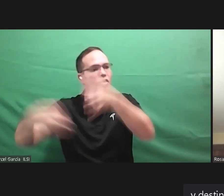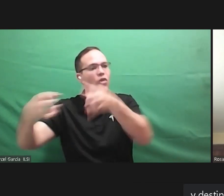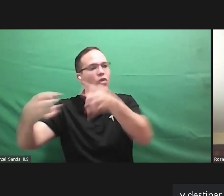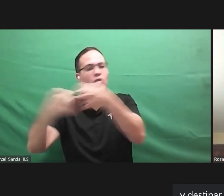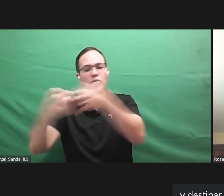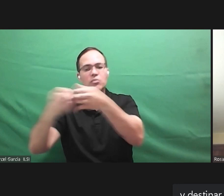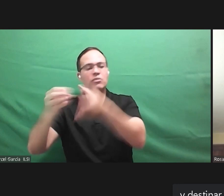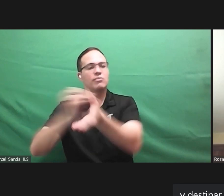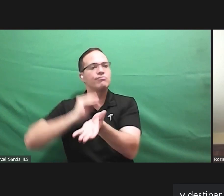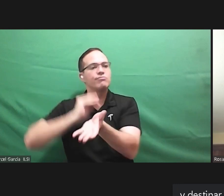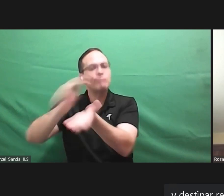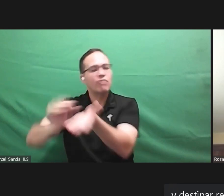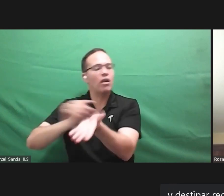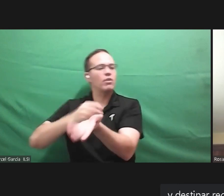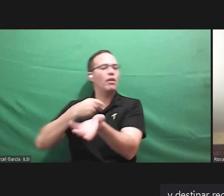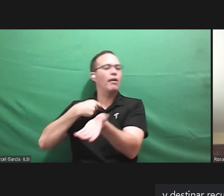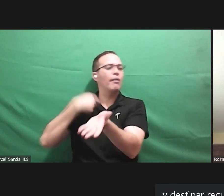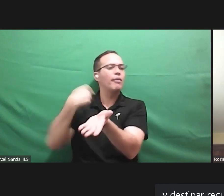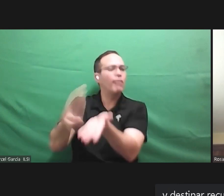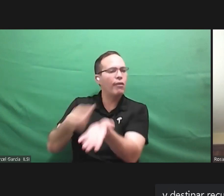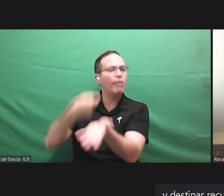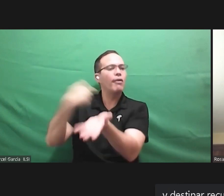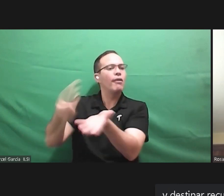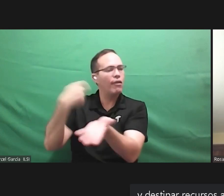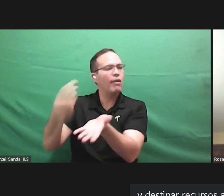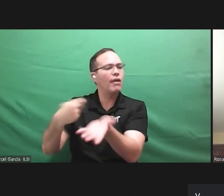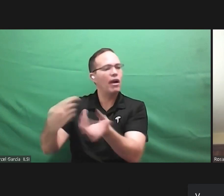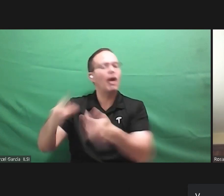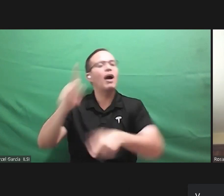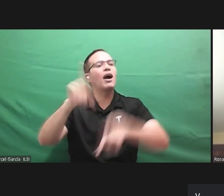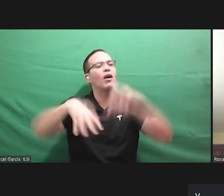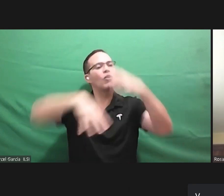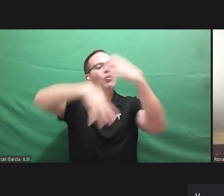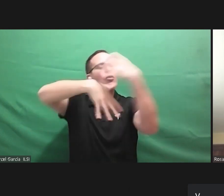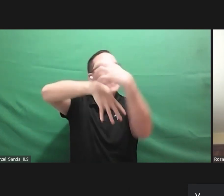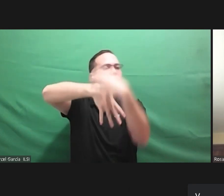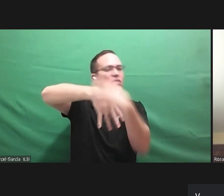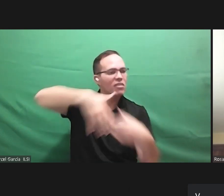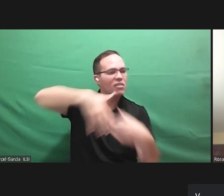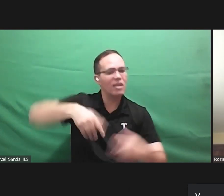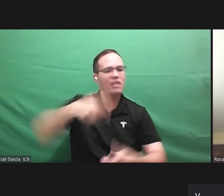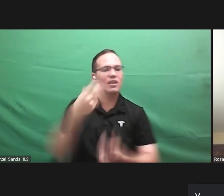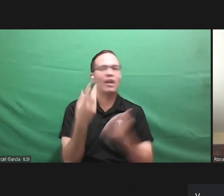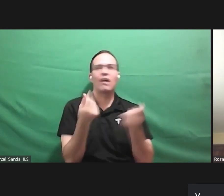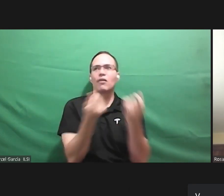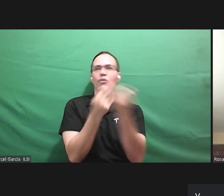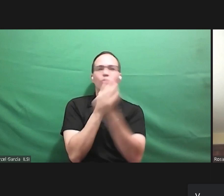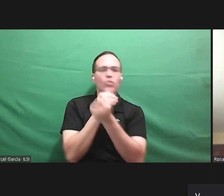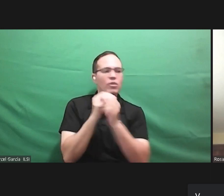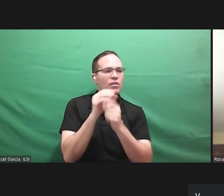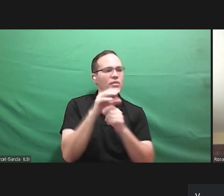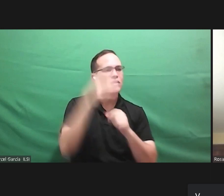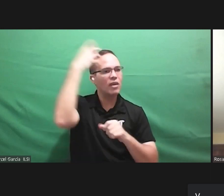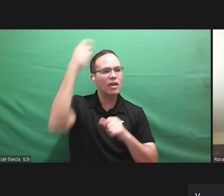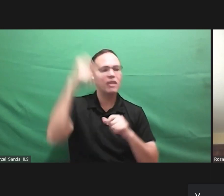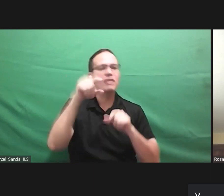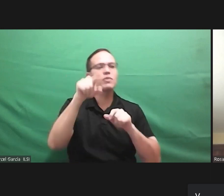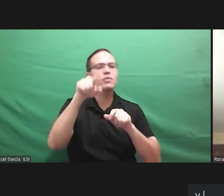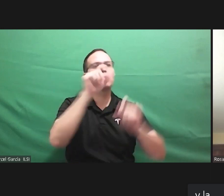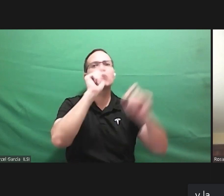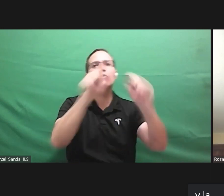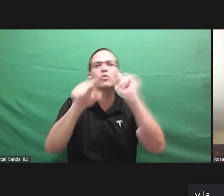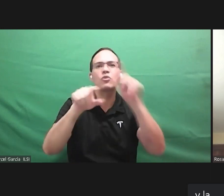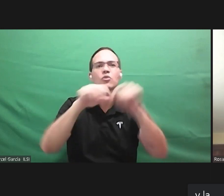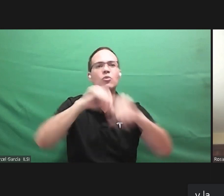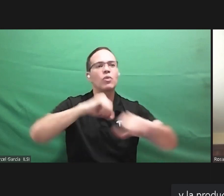digamos, países tienen algunas dificultades de financiamiento, déficit fiscal y demás, entonces la producción de datos, la producción académica robusta de